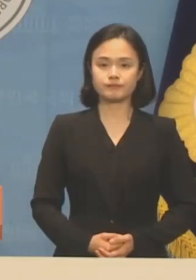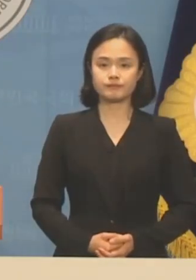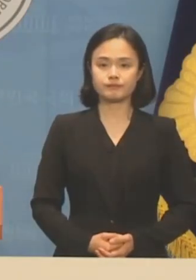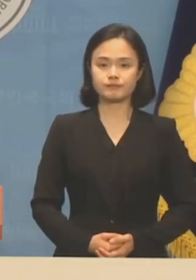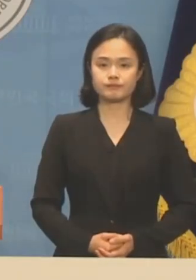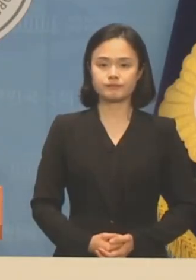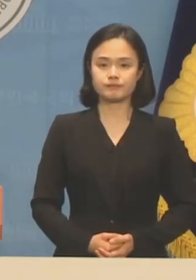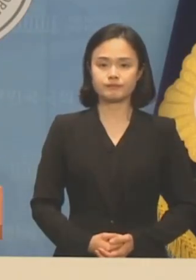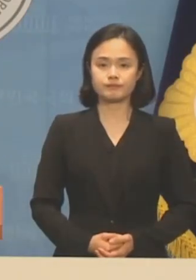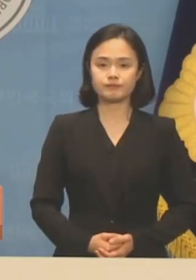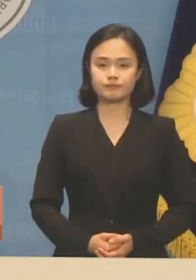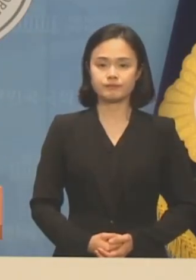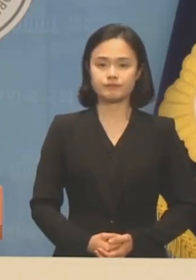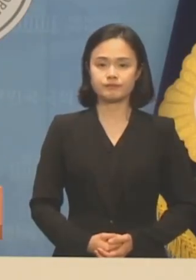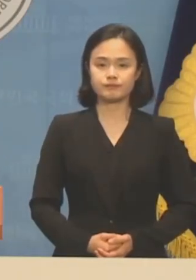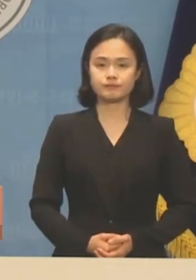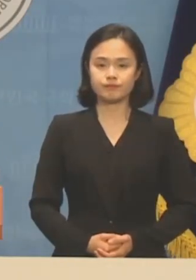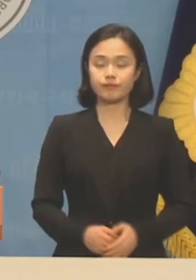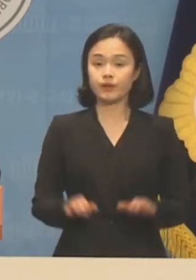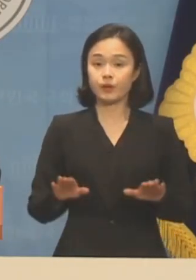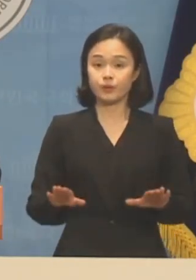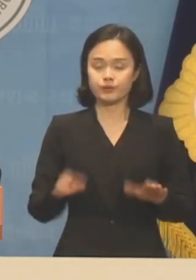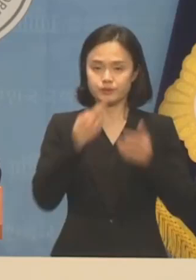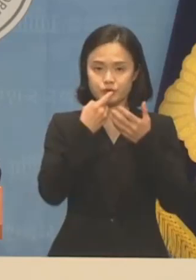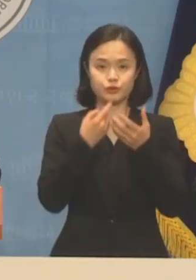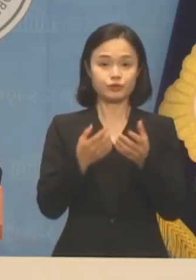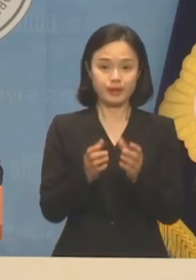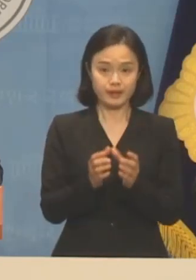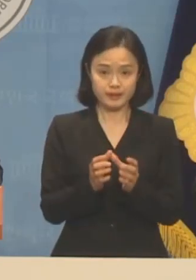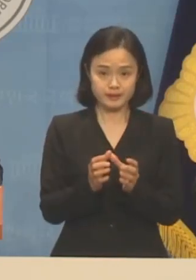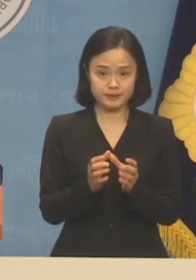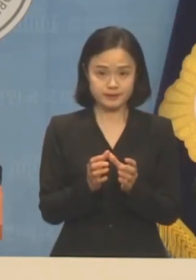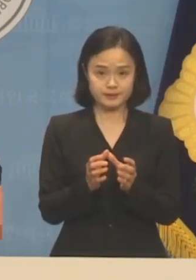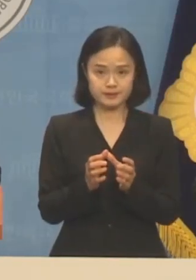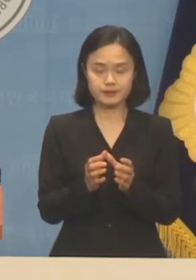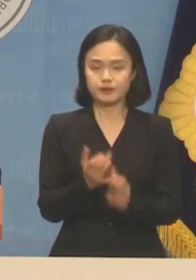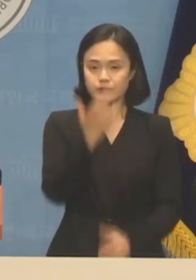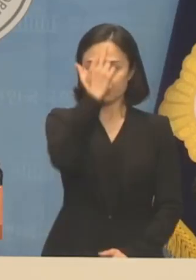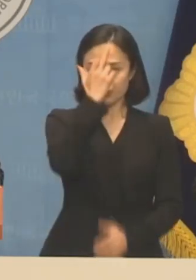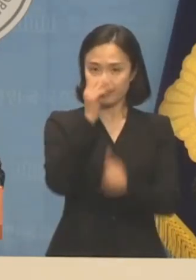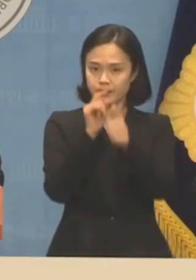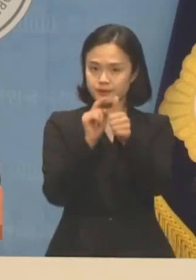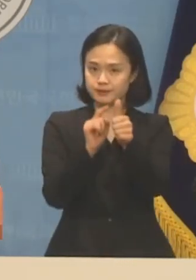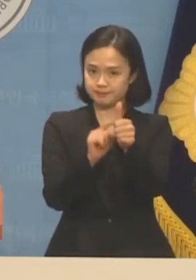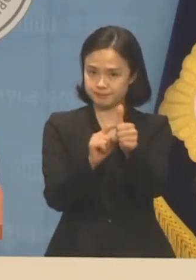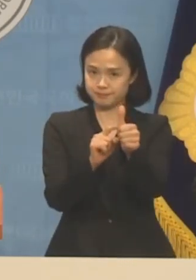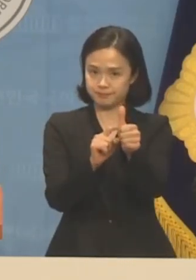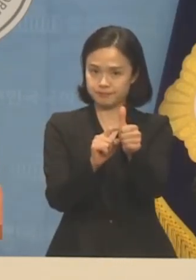네, 오늘 더불어민주당은 최상목 권한대행을